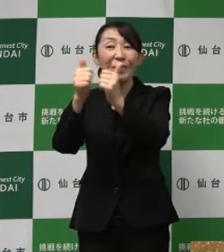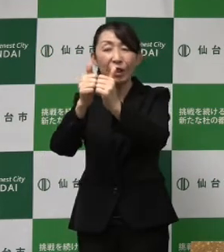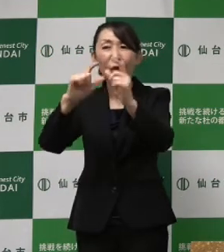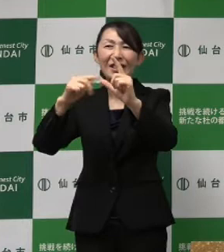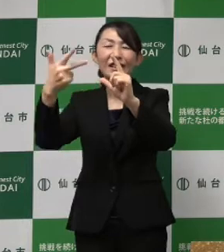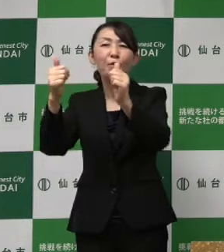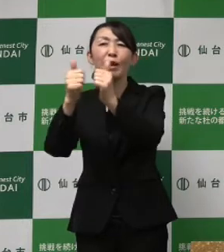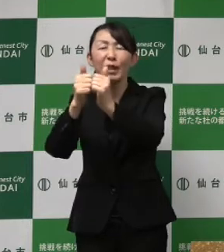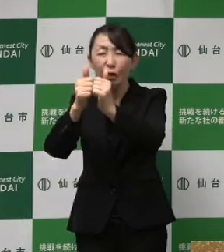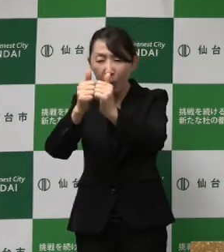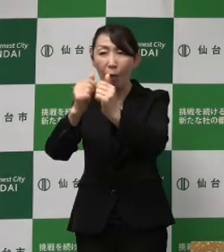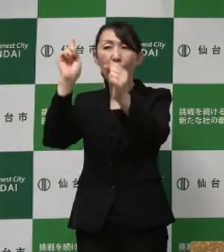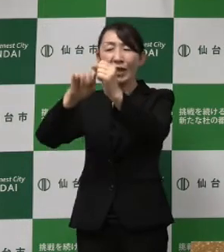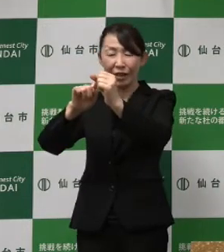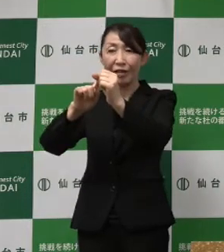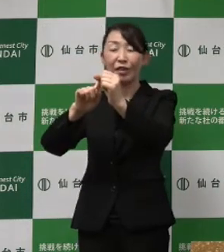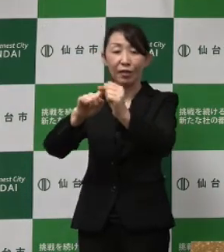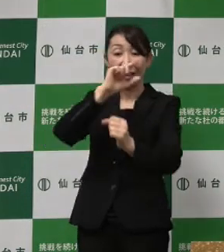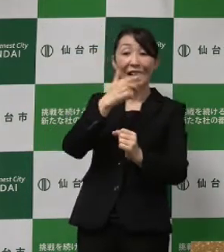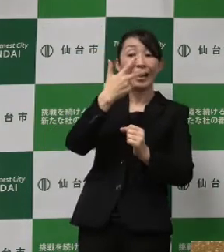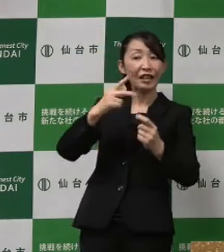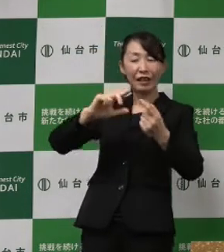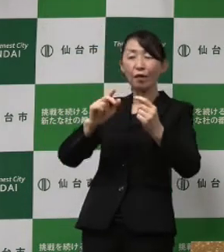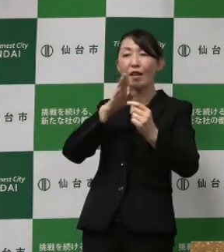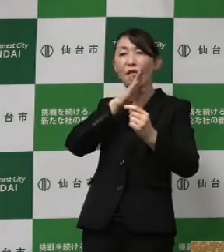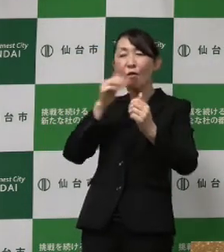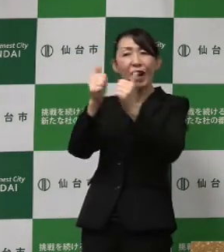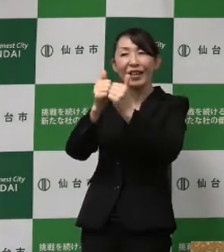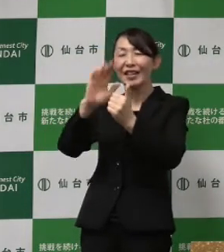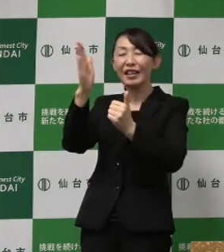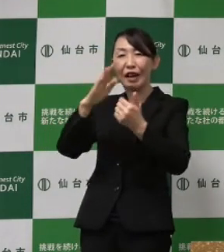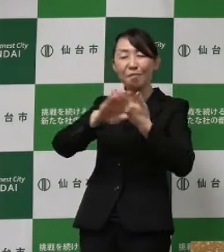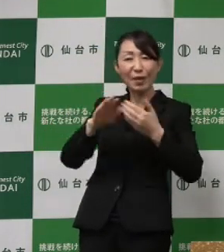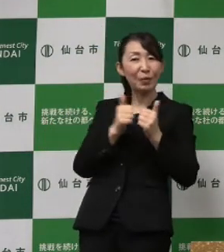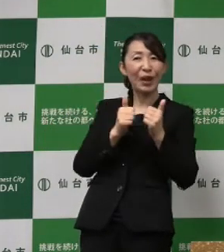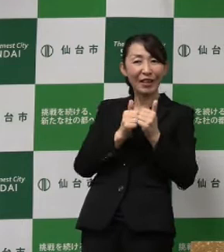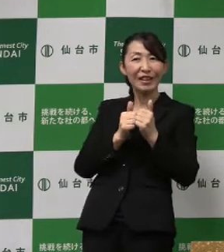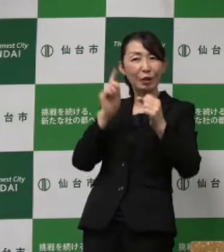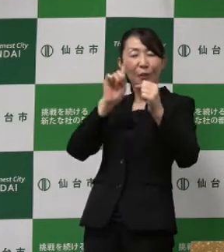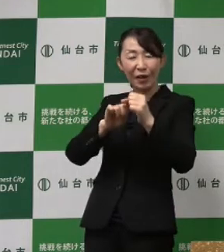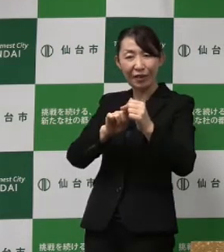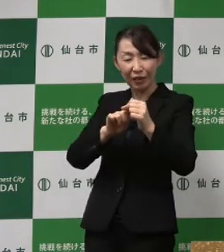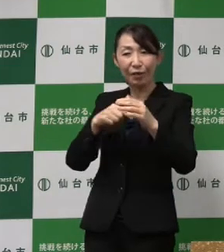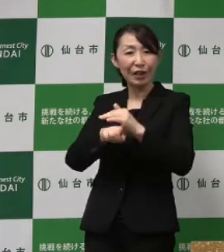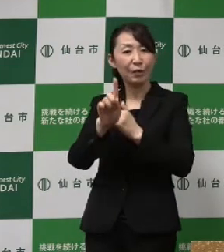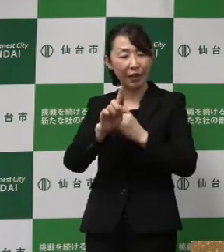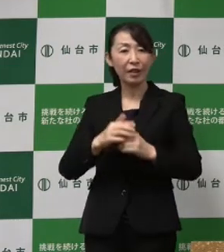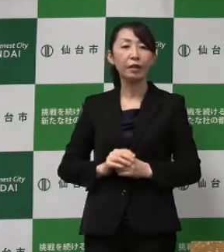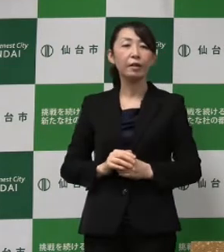点の理由をお聞かせます。 先ほどちょっと触れましたけれども、多分2023年